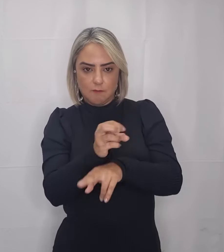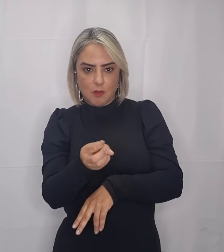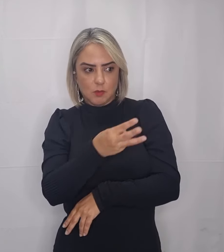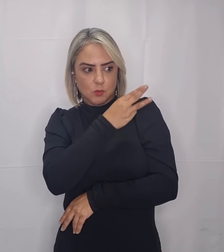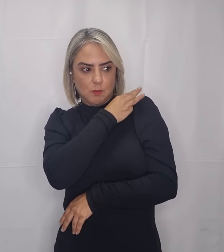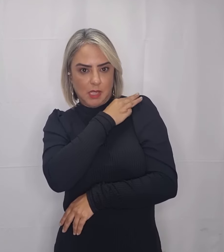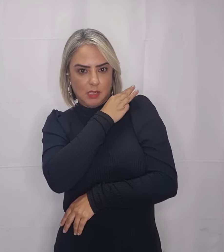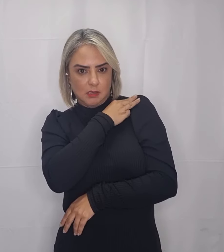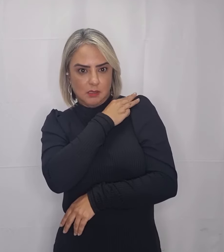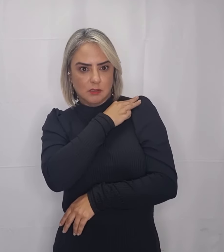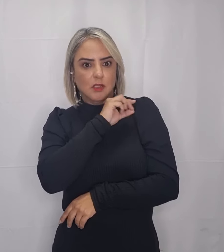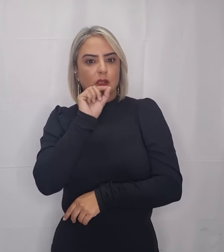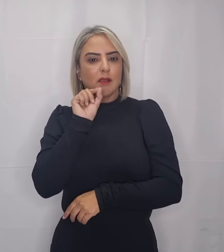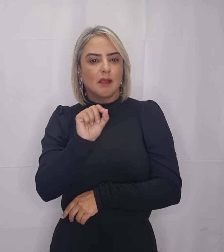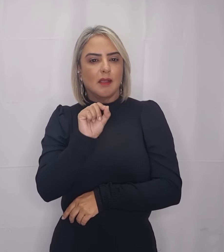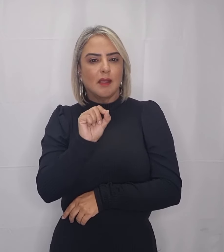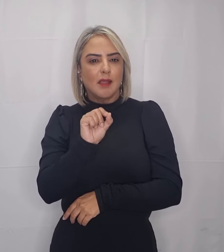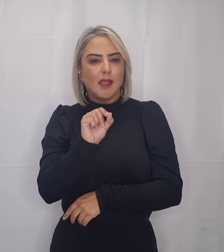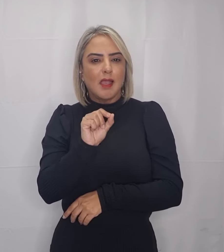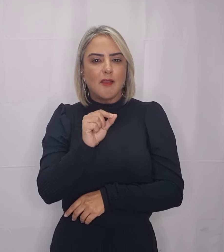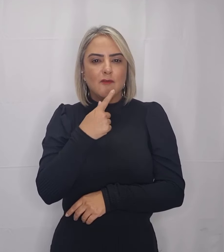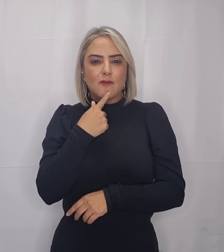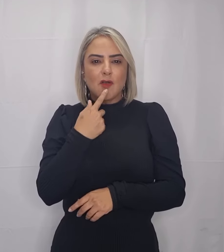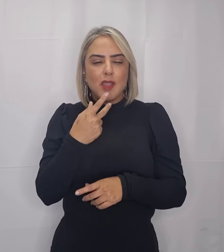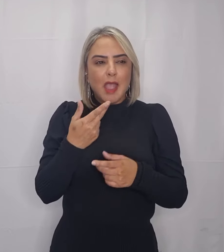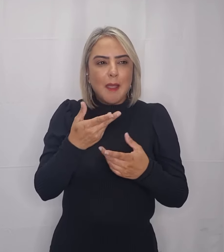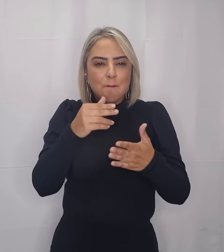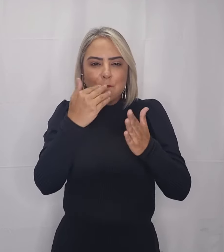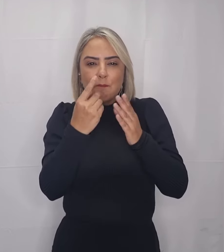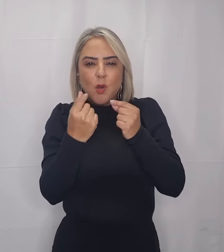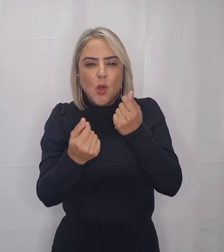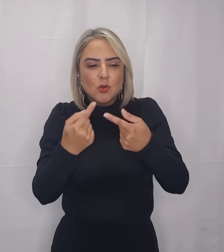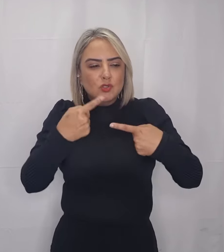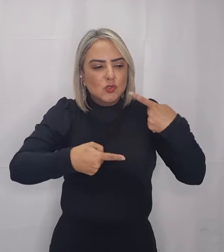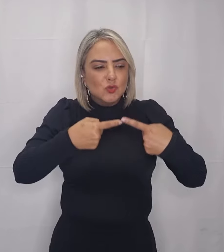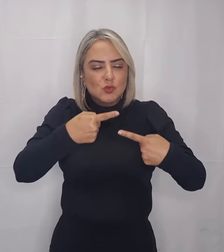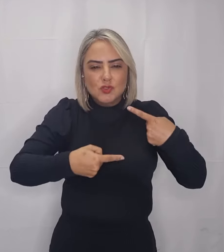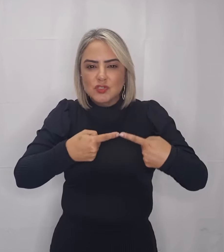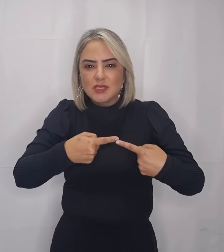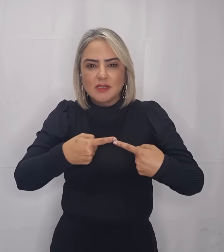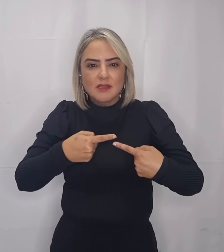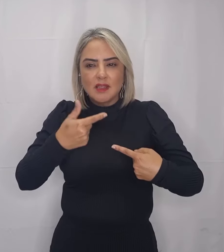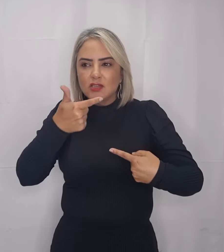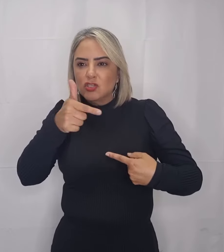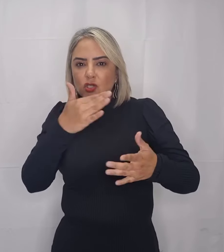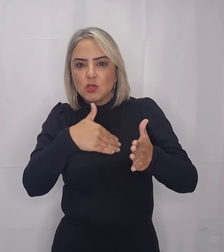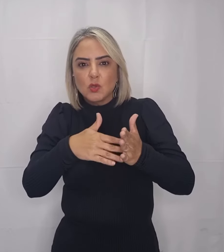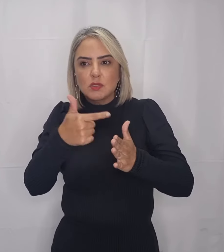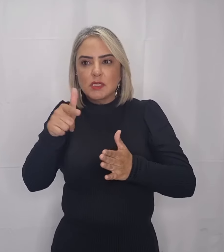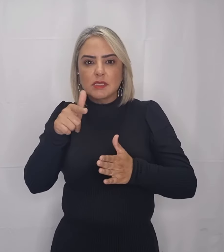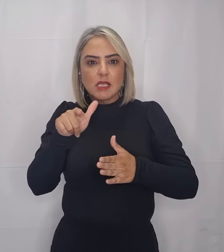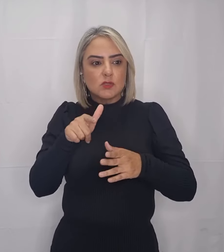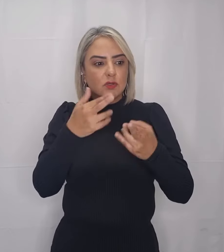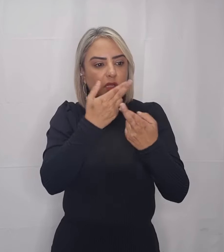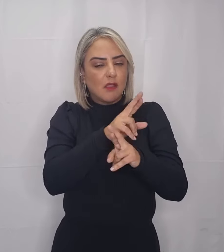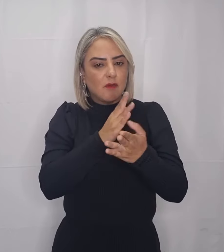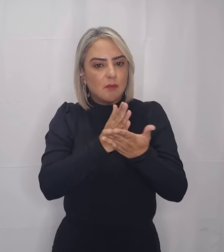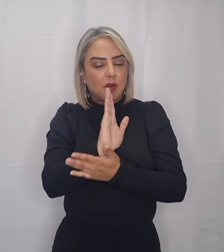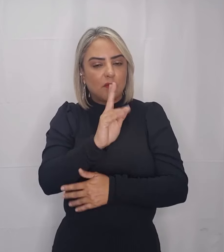foi a menos explorada, menos discutida de todas as reformas aprovadas no país. Como a